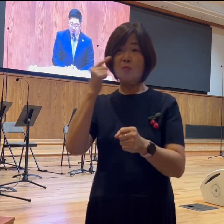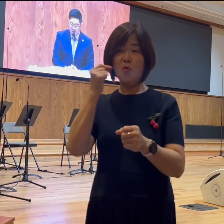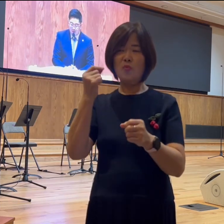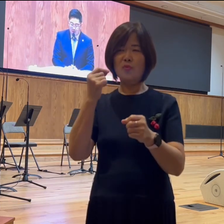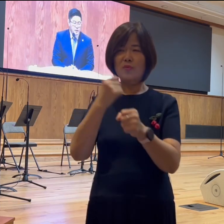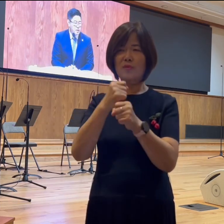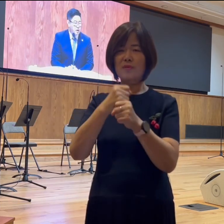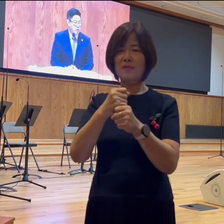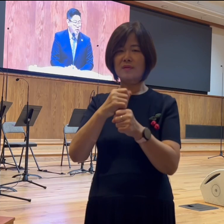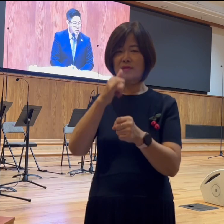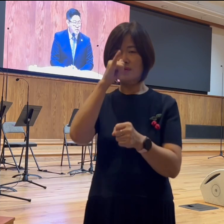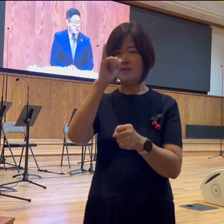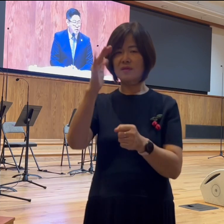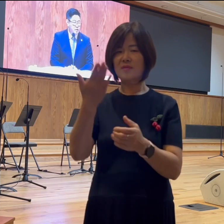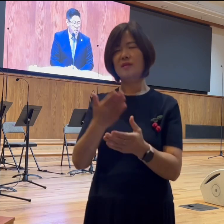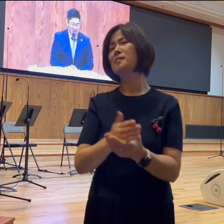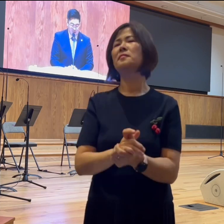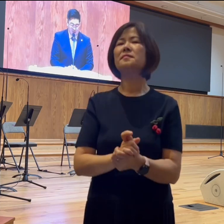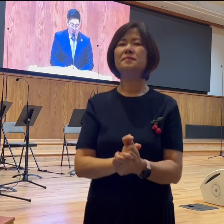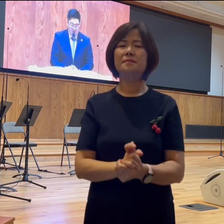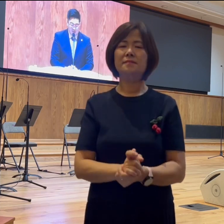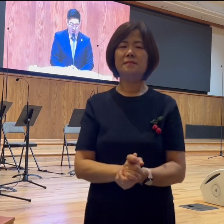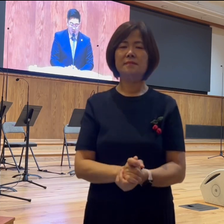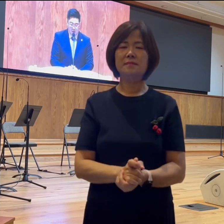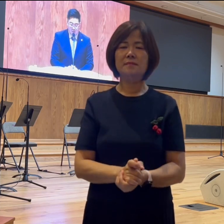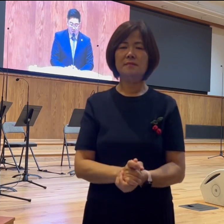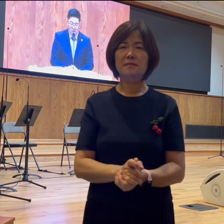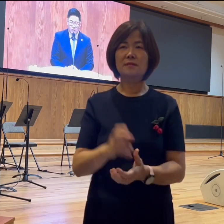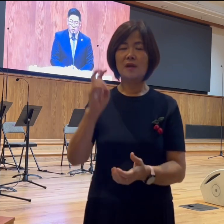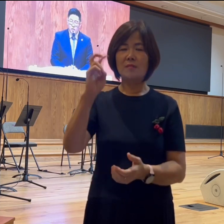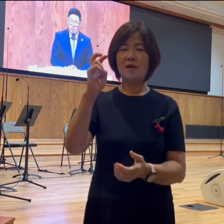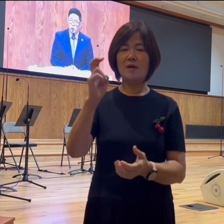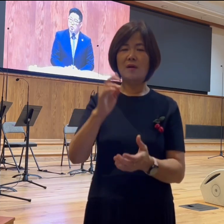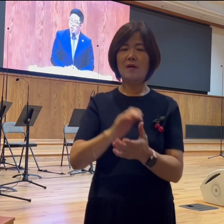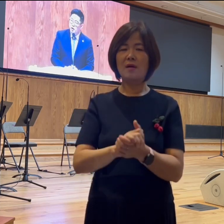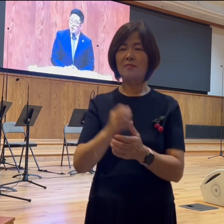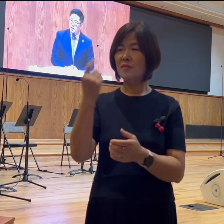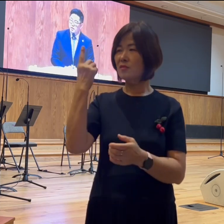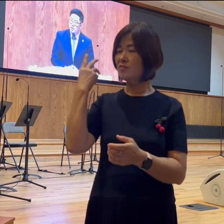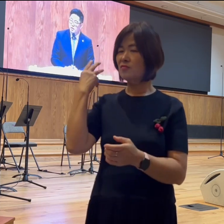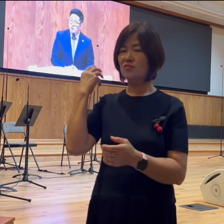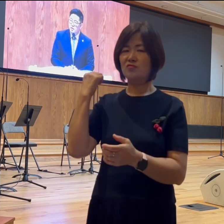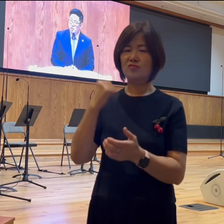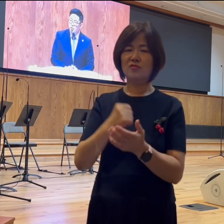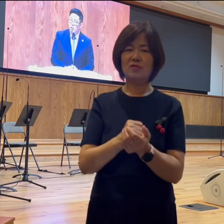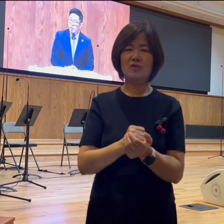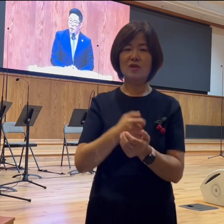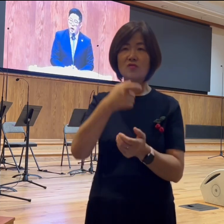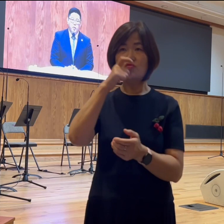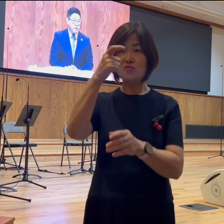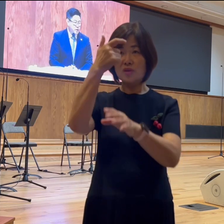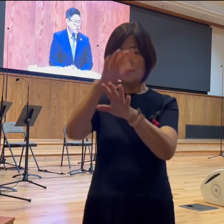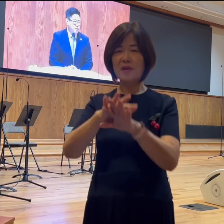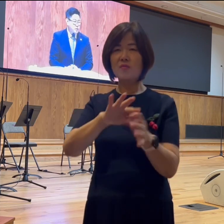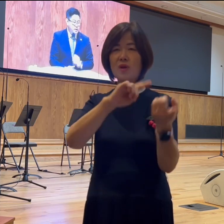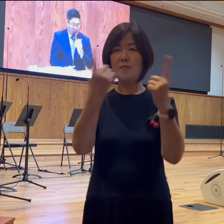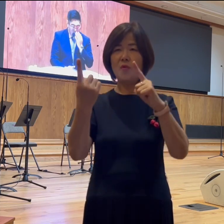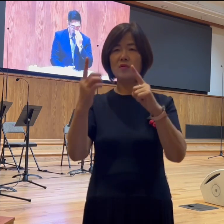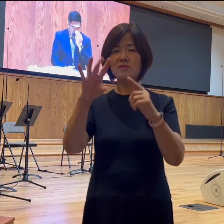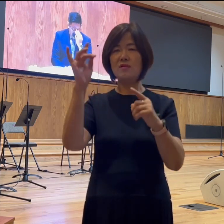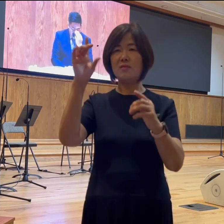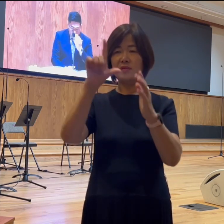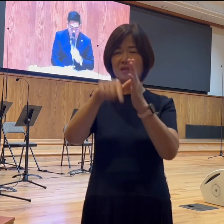긴스키, 김치가 아니고 긴스키. 아마 몇 주 전에 그 수요 예배 회복 시리즈 첫